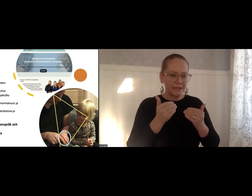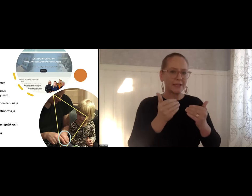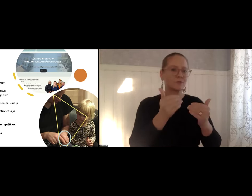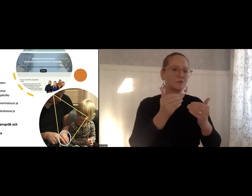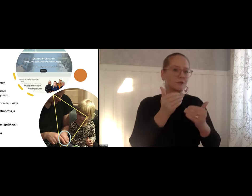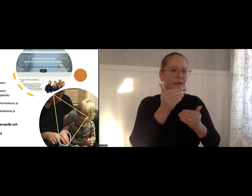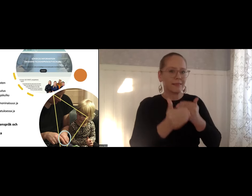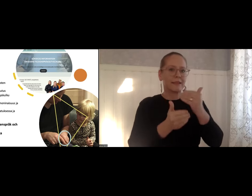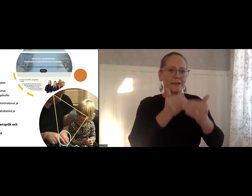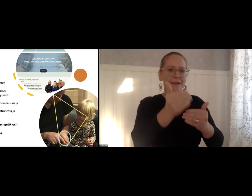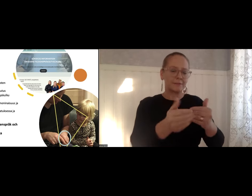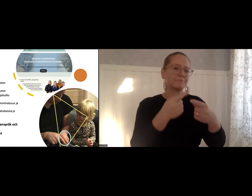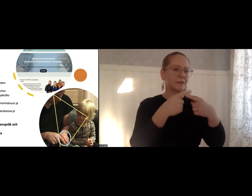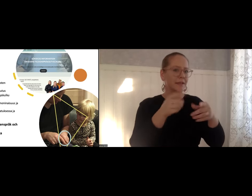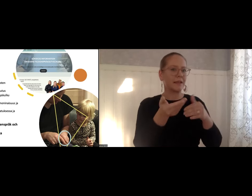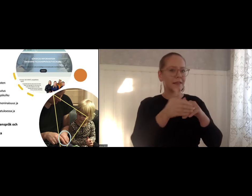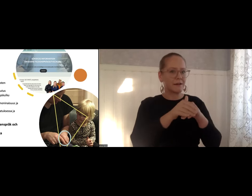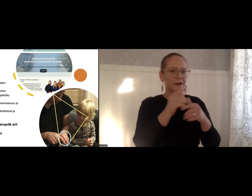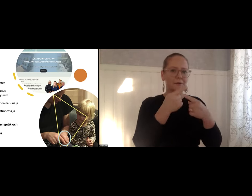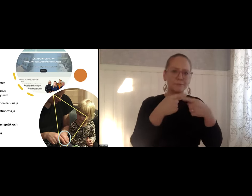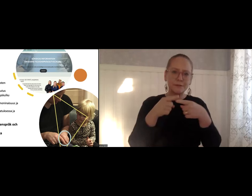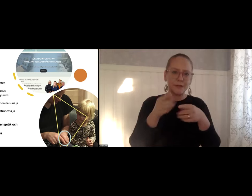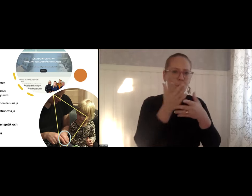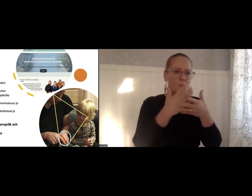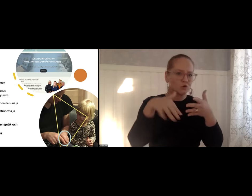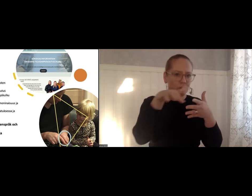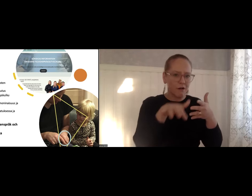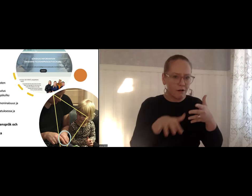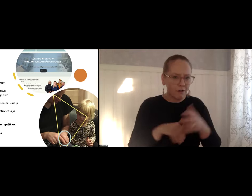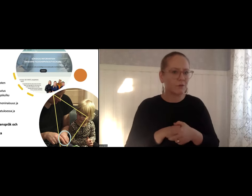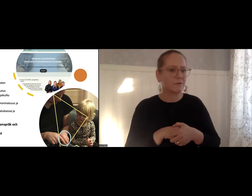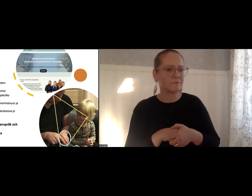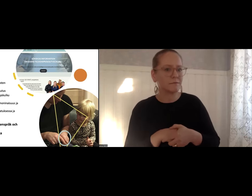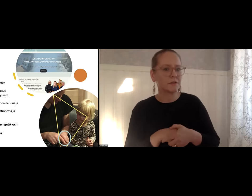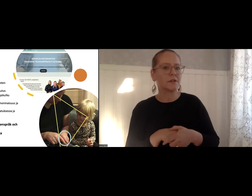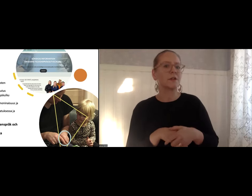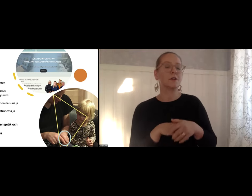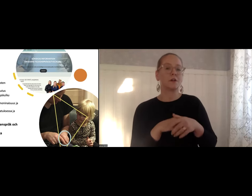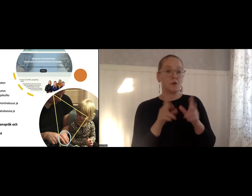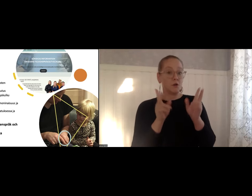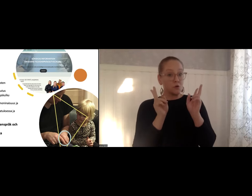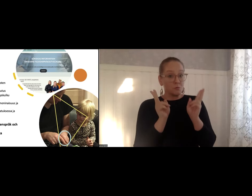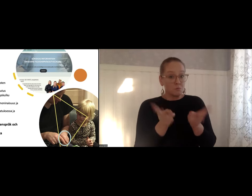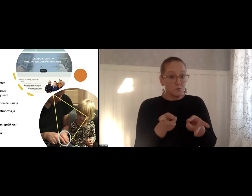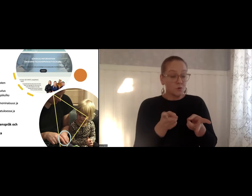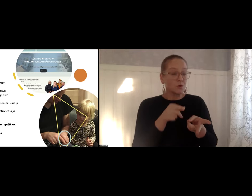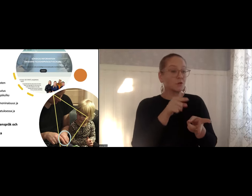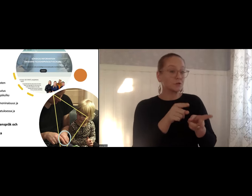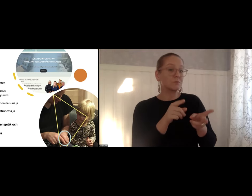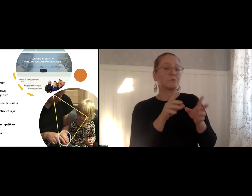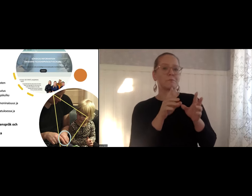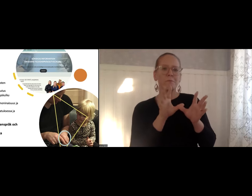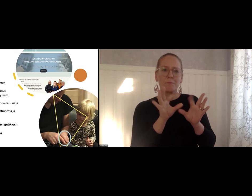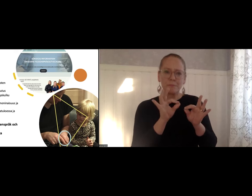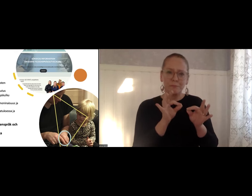tietoa. Ja myös lasten viittomakielen kehityksen etenemisestä ja eri viittomakielen osa-alueista